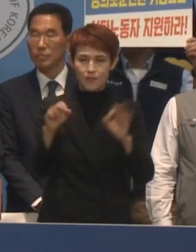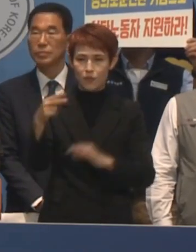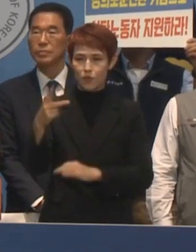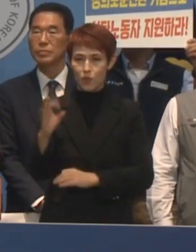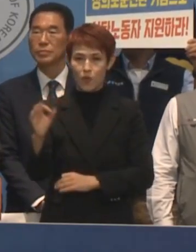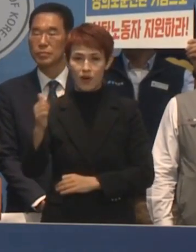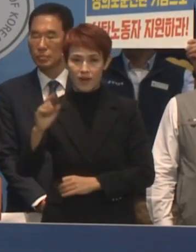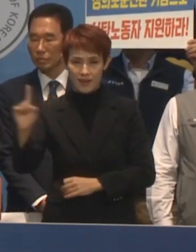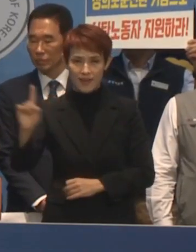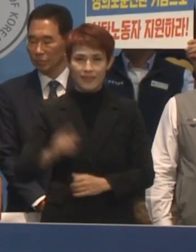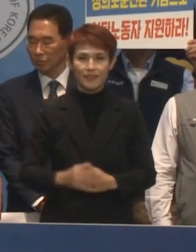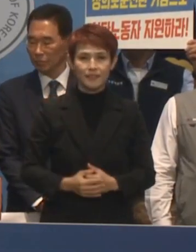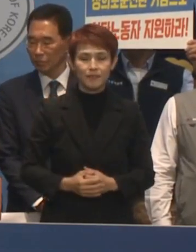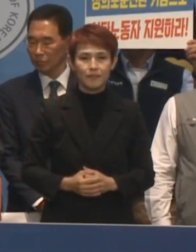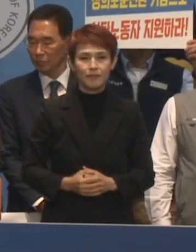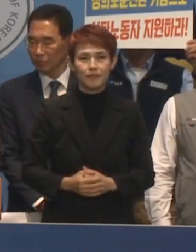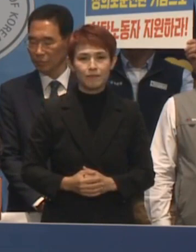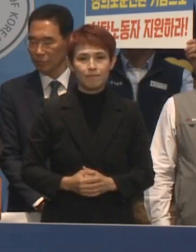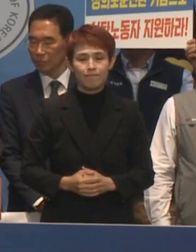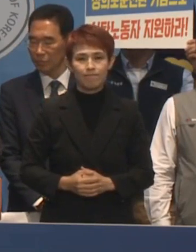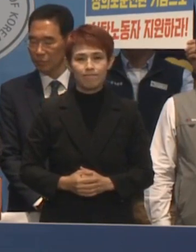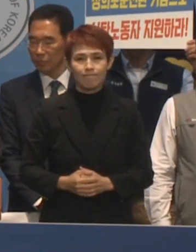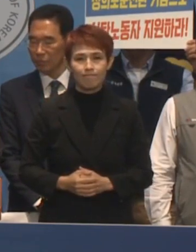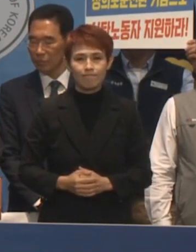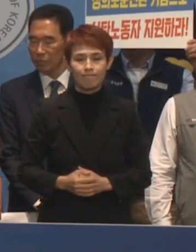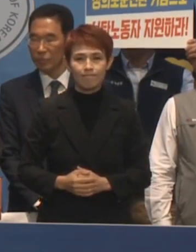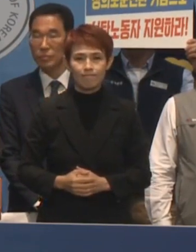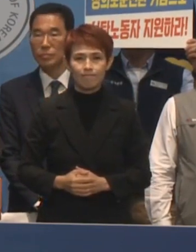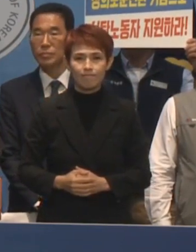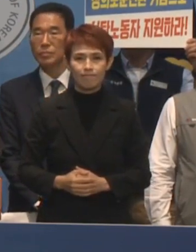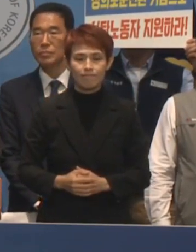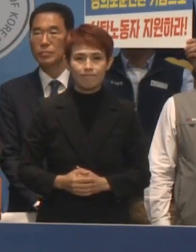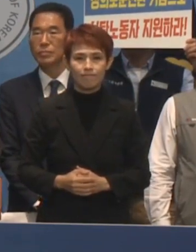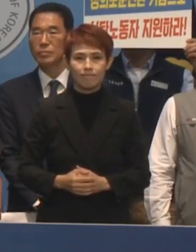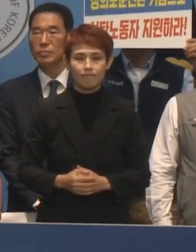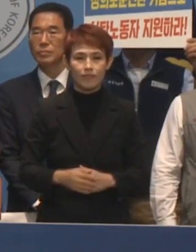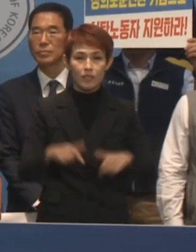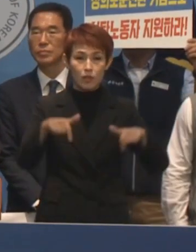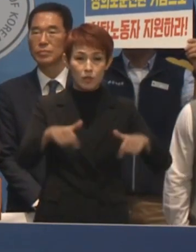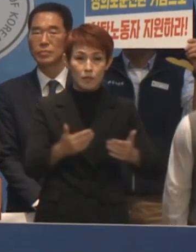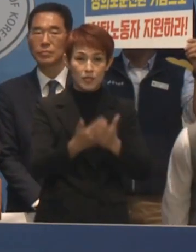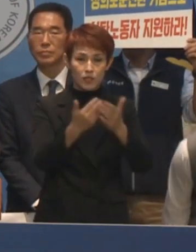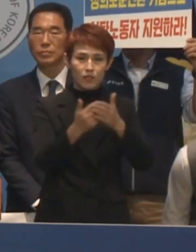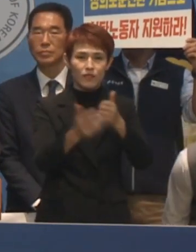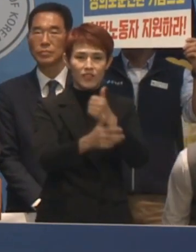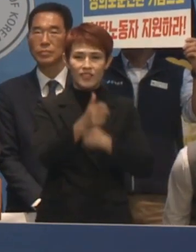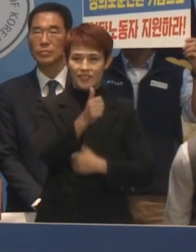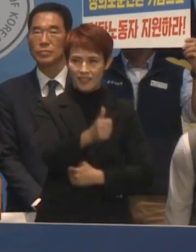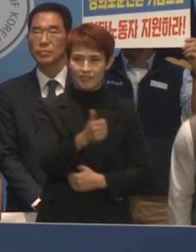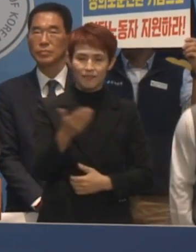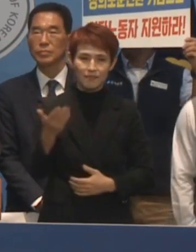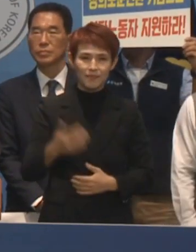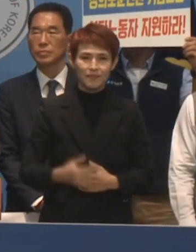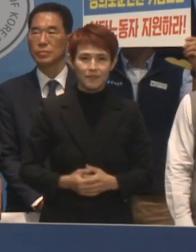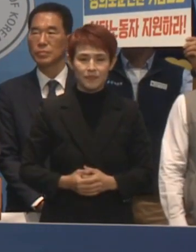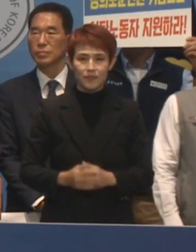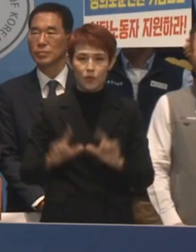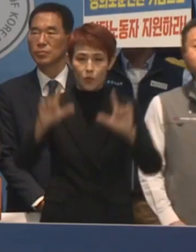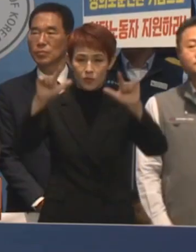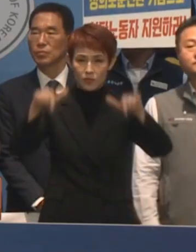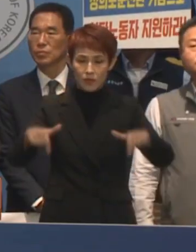오셨습니다. 그리고 오늘 이 자리에 서부발전 조인호 위원장님 오셨습니다.